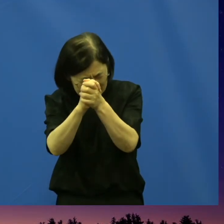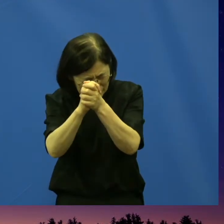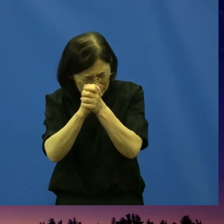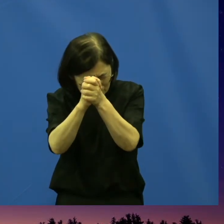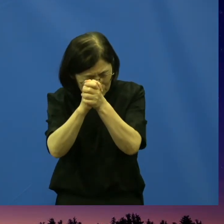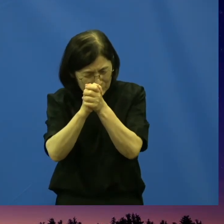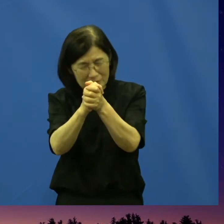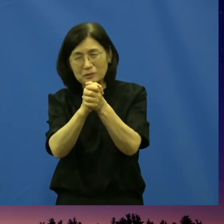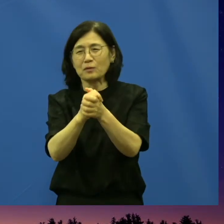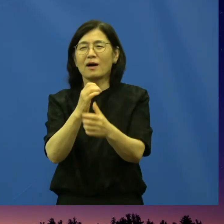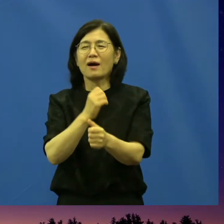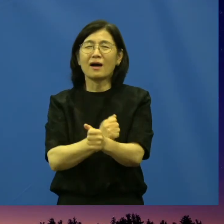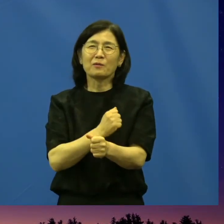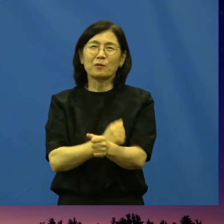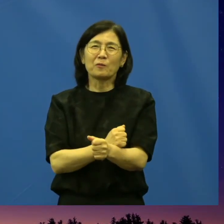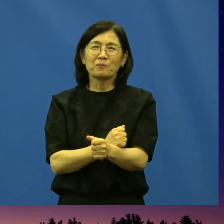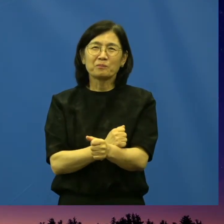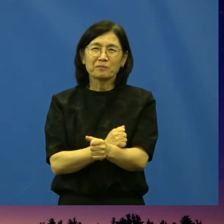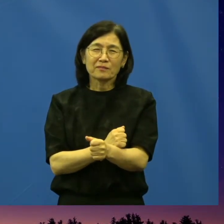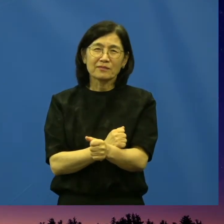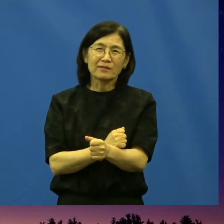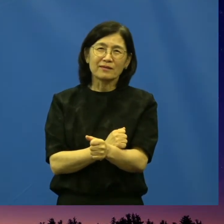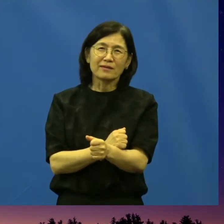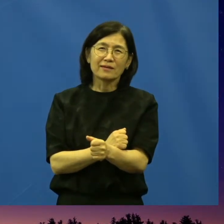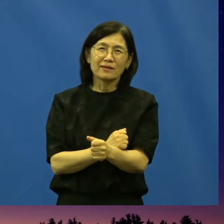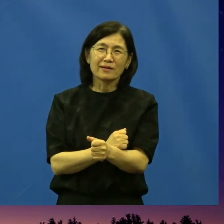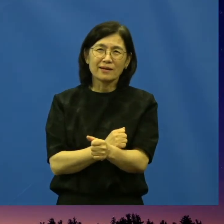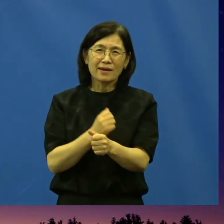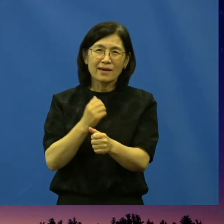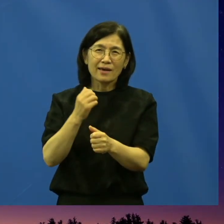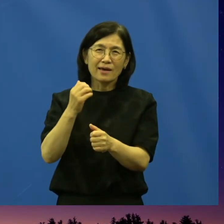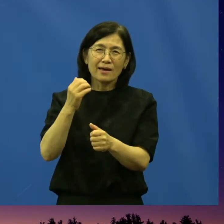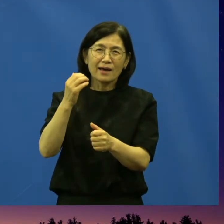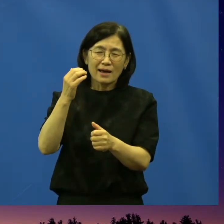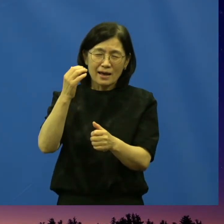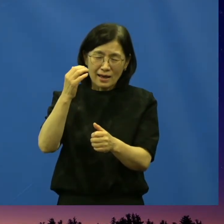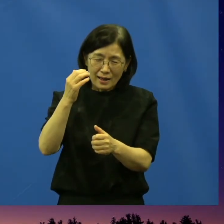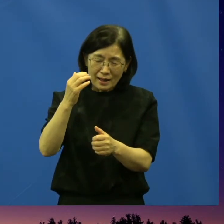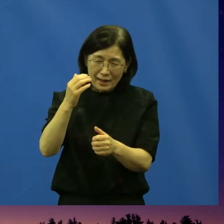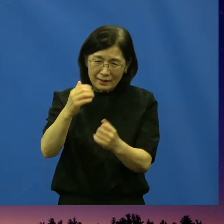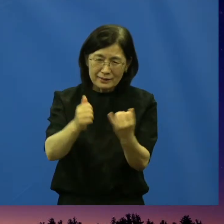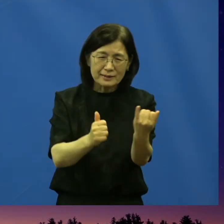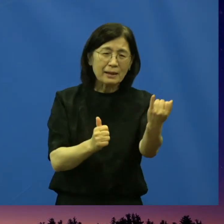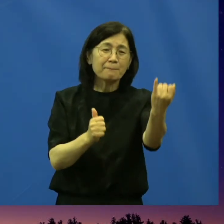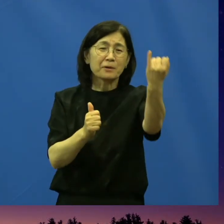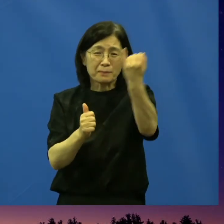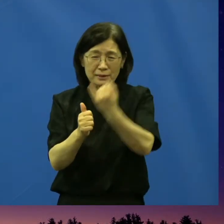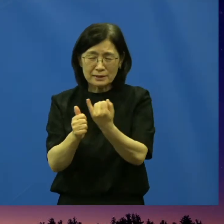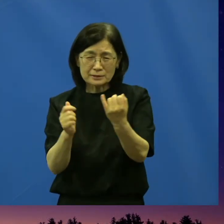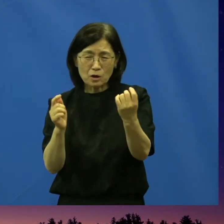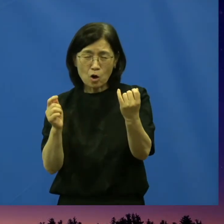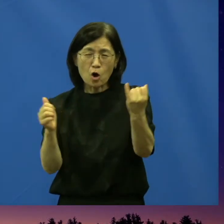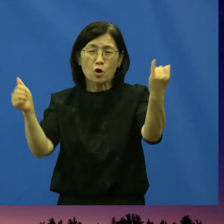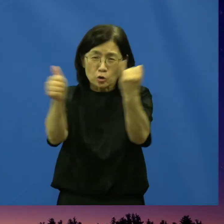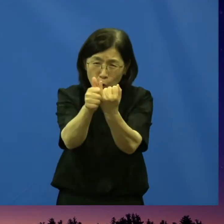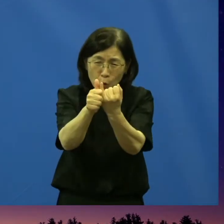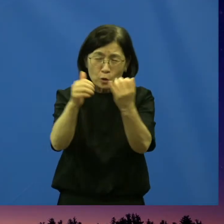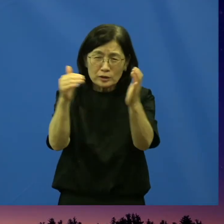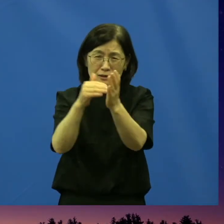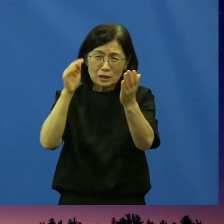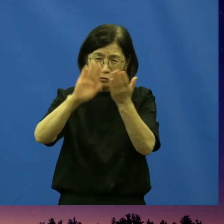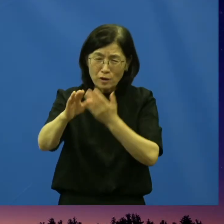막 그러는데, 열어주면 그 인간을 만나는 순간부터 행복이 올까 안 올까 그건 아무도 몰라요.